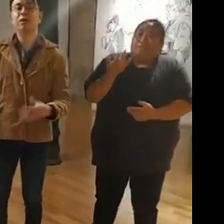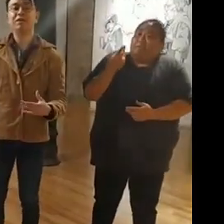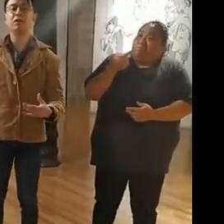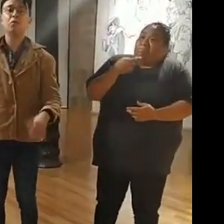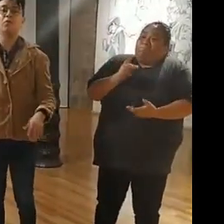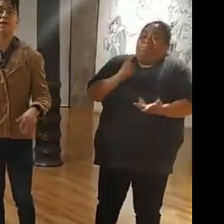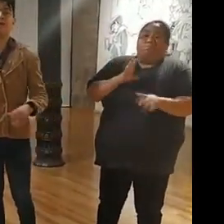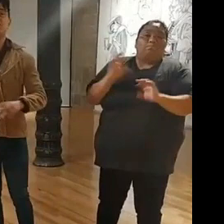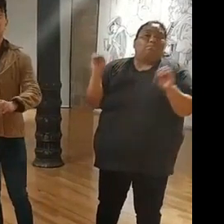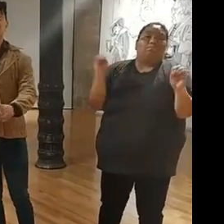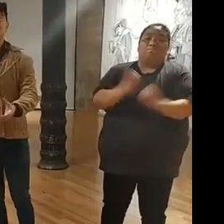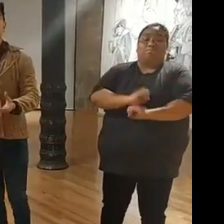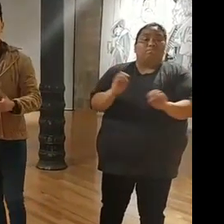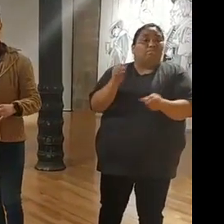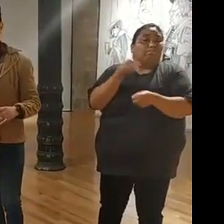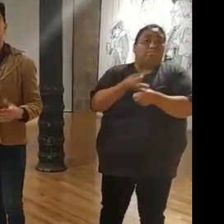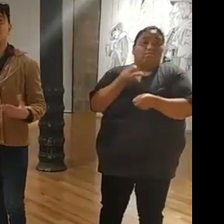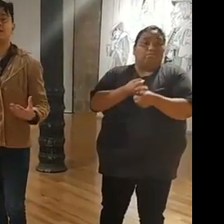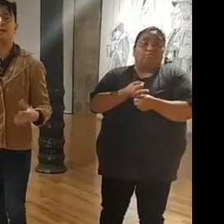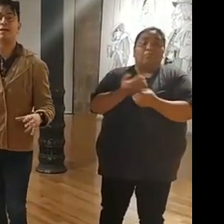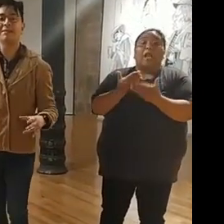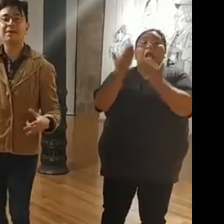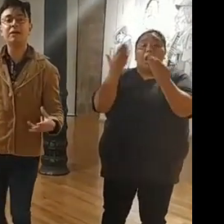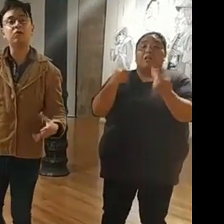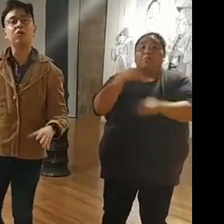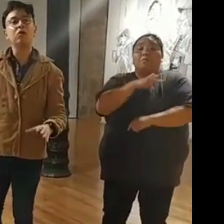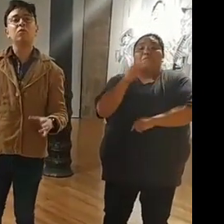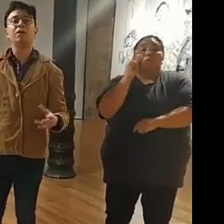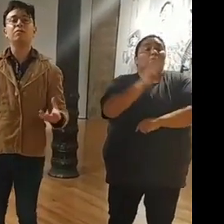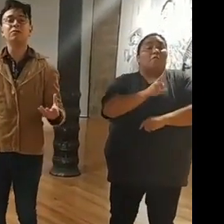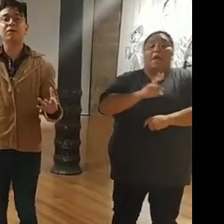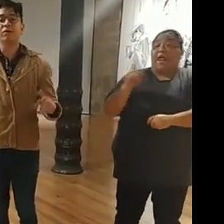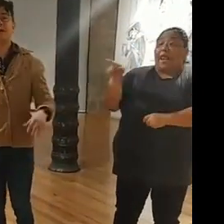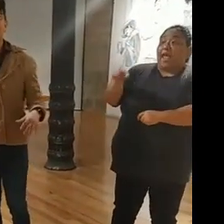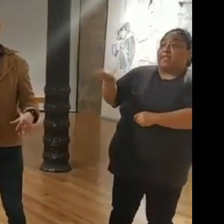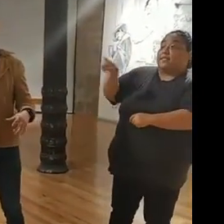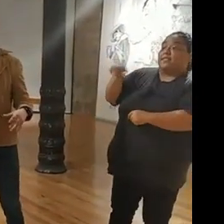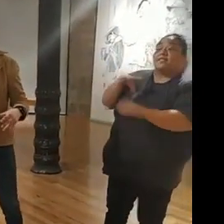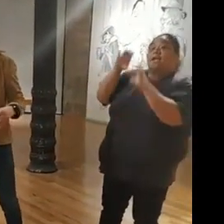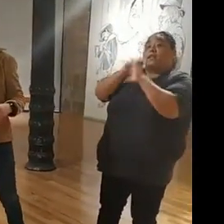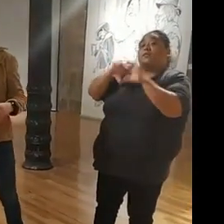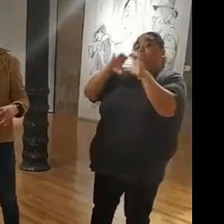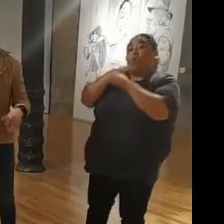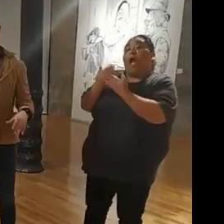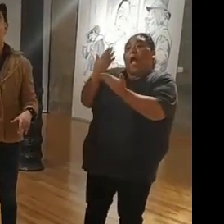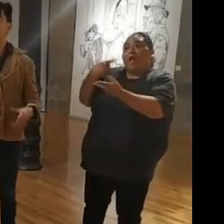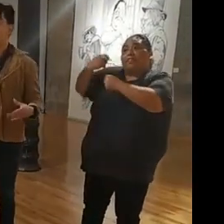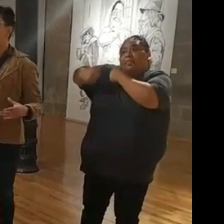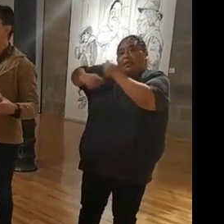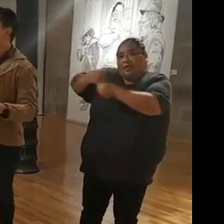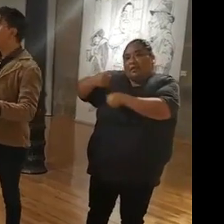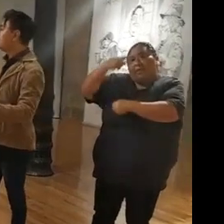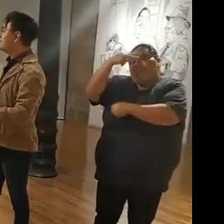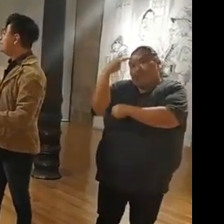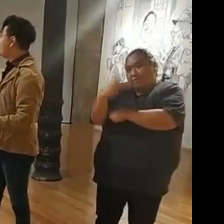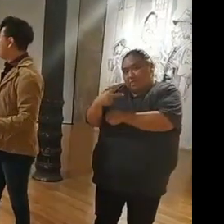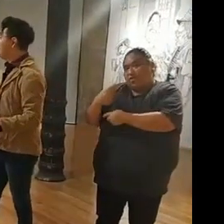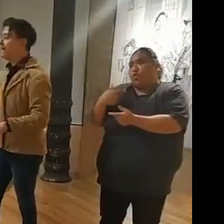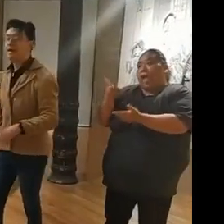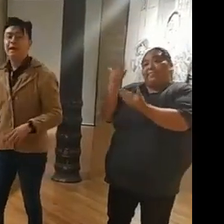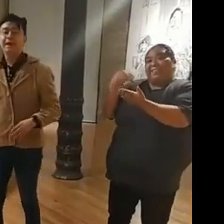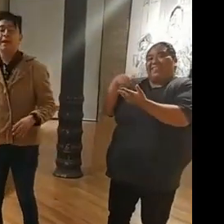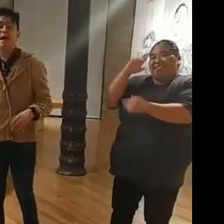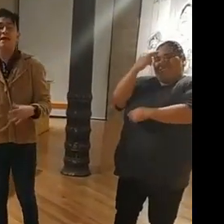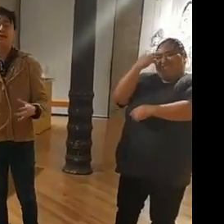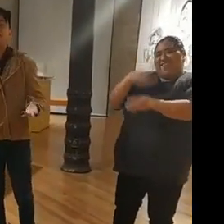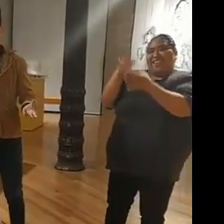en los cuales podíamos ver estas canciones típicas de México, podíamos ver corridos en esta parte. Es lo que yo les decía,